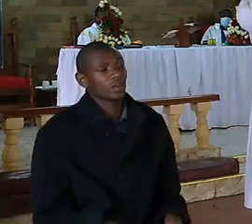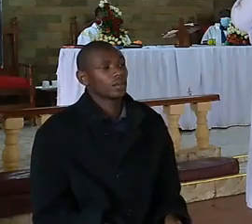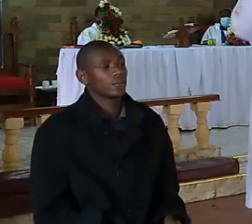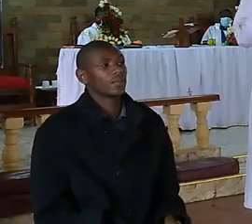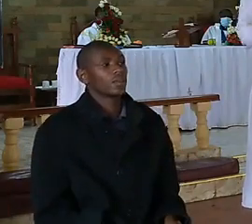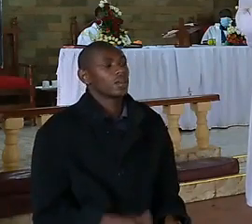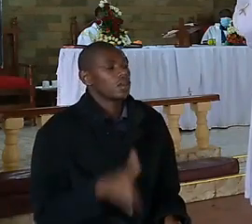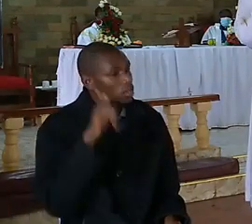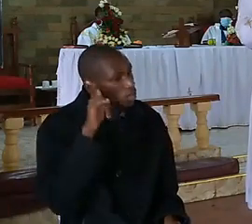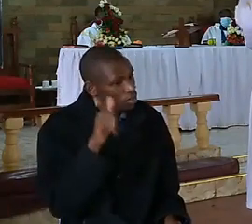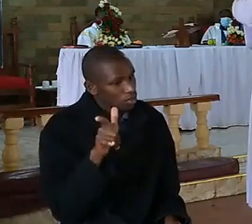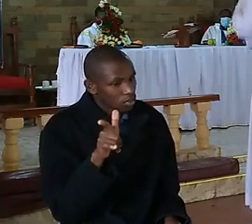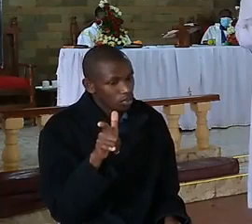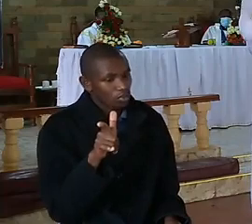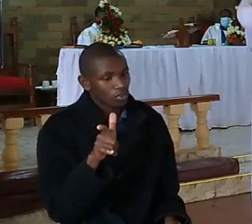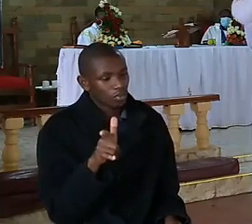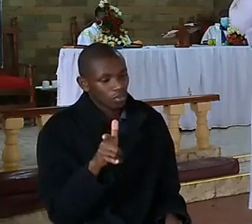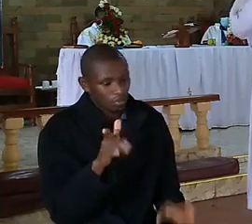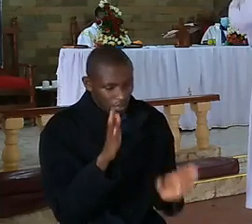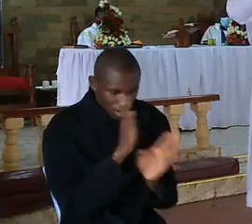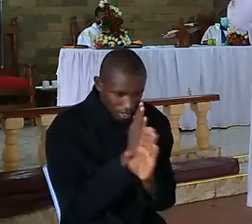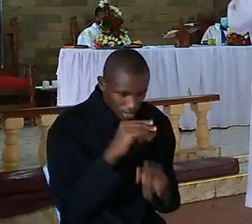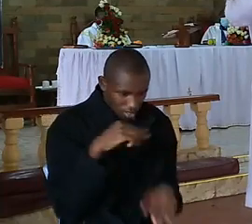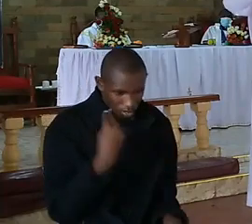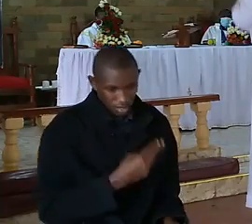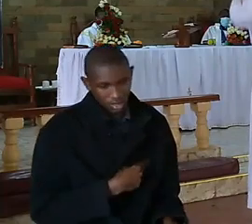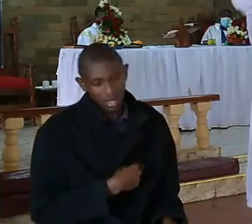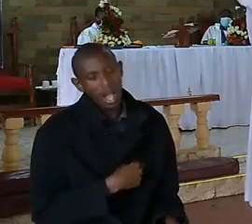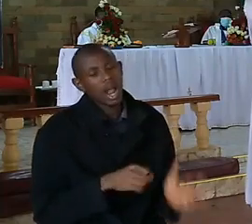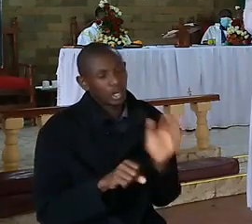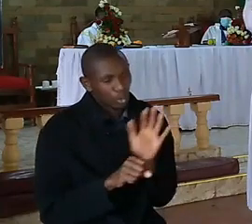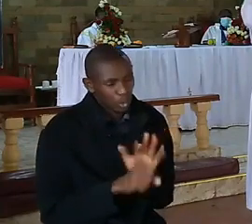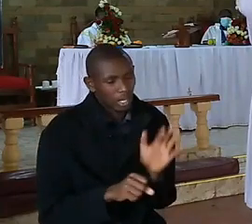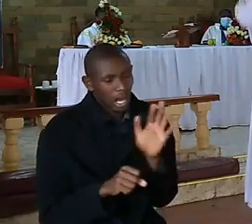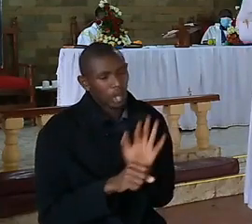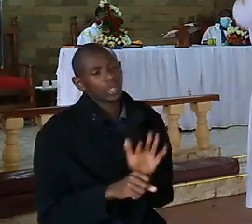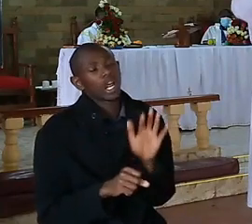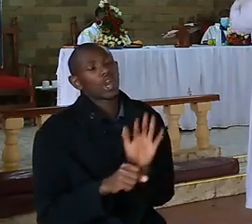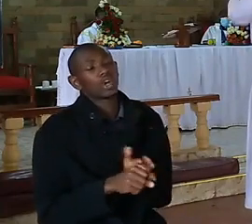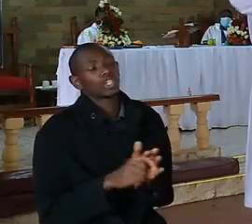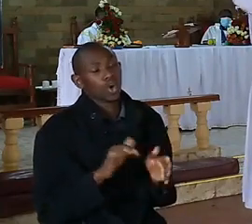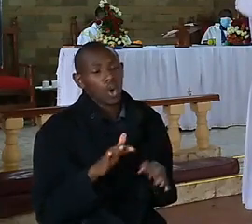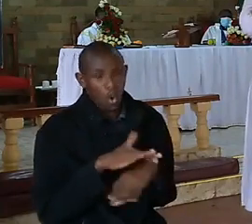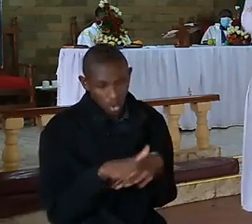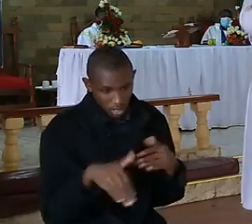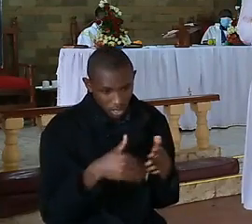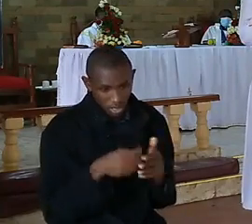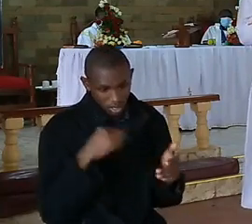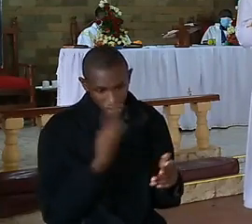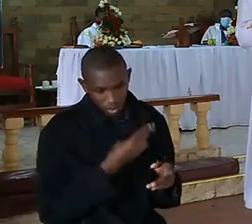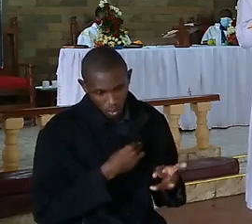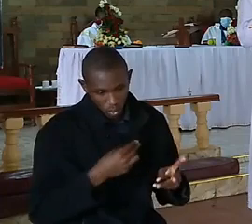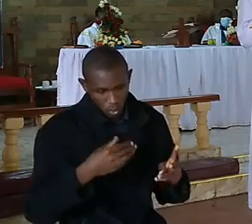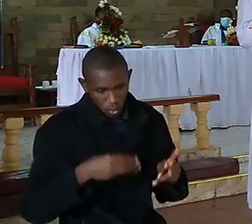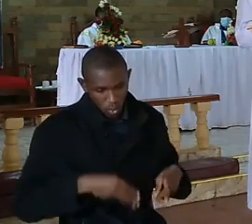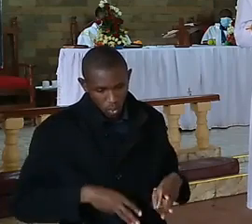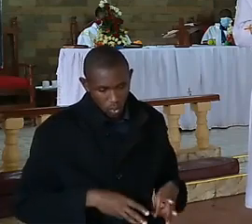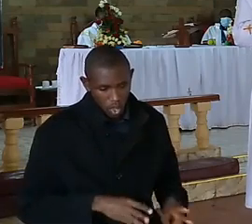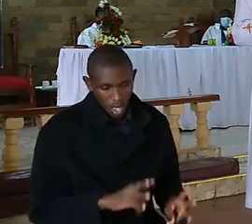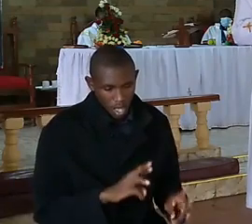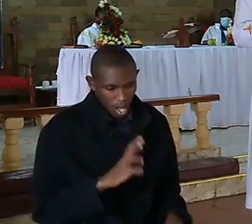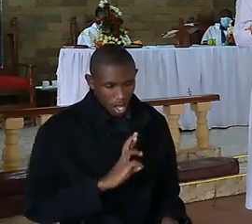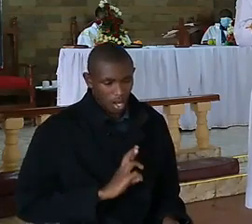urathi ugituhinyagiriria na maundu maria mangi maingi o umwe witu kuringana na uria tuigana o mundu angikorwo akihitu